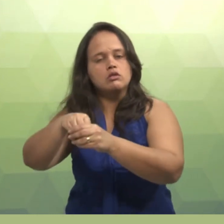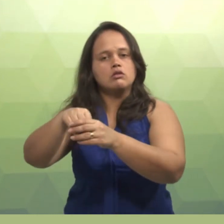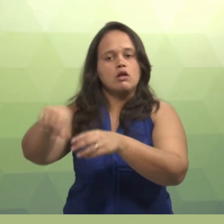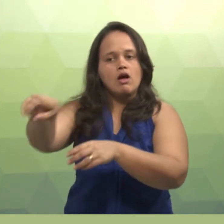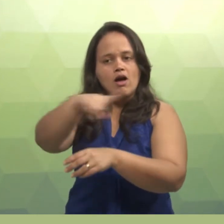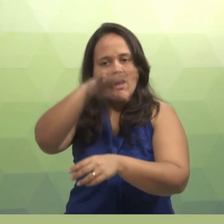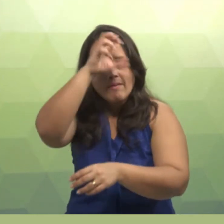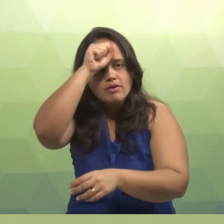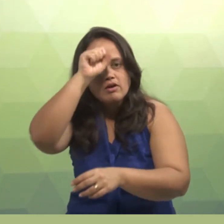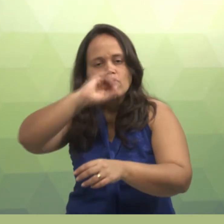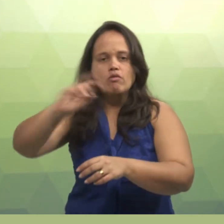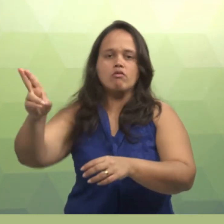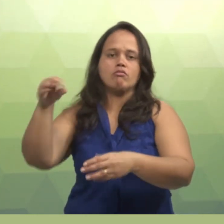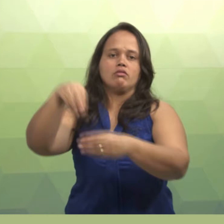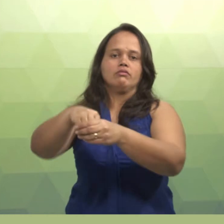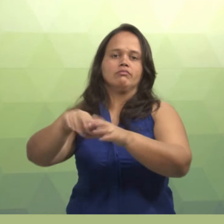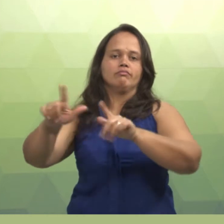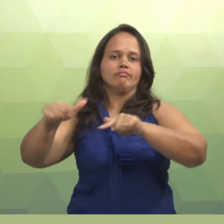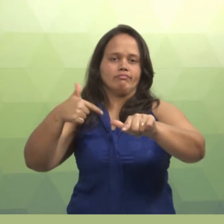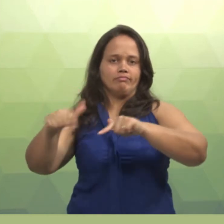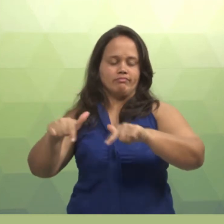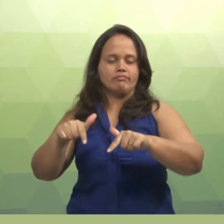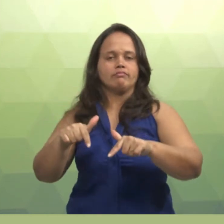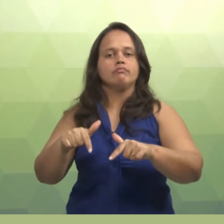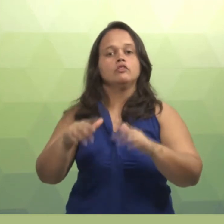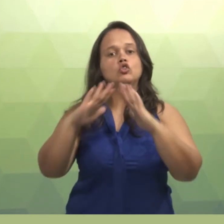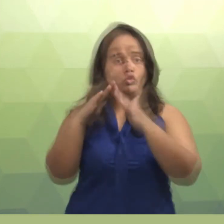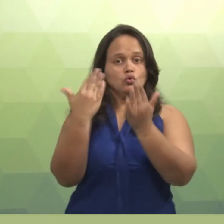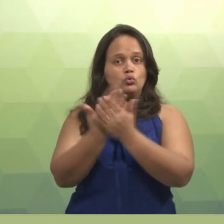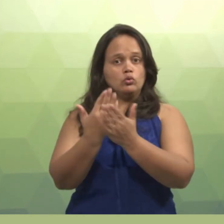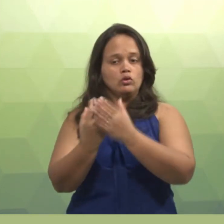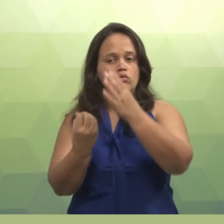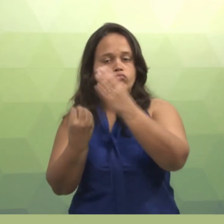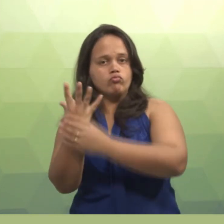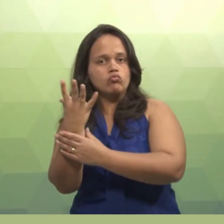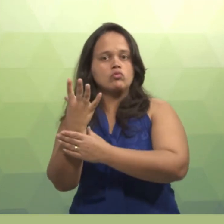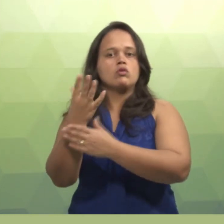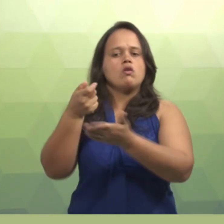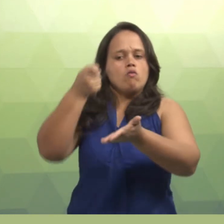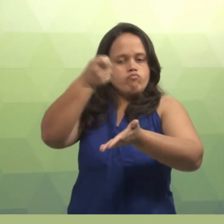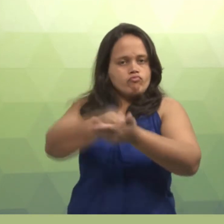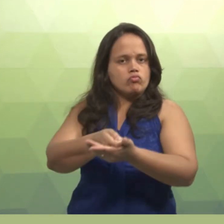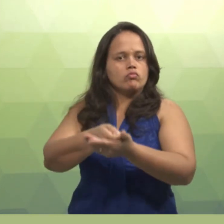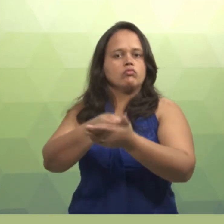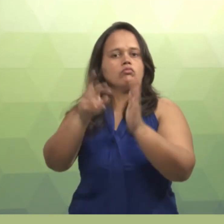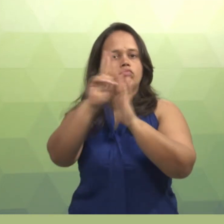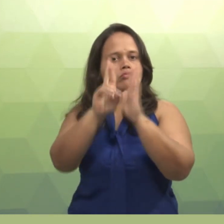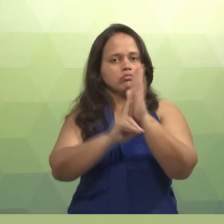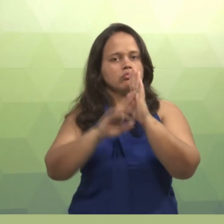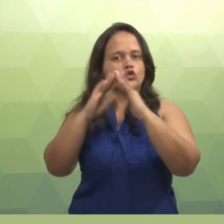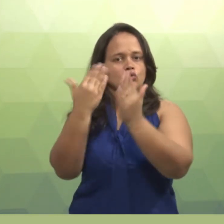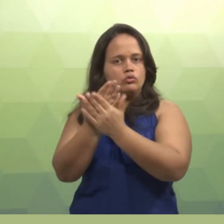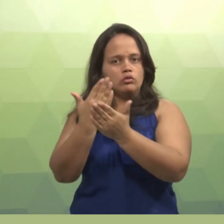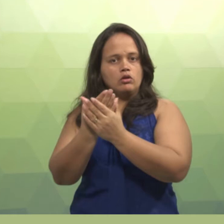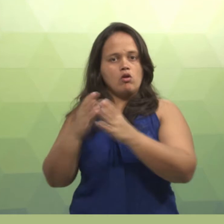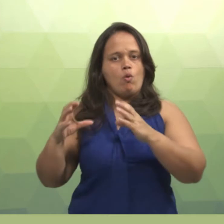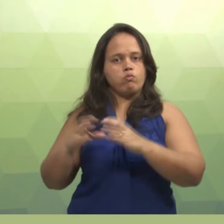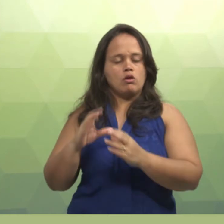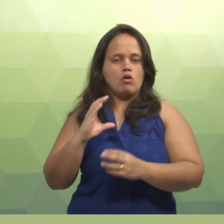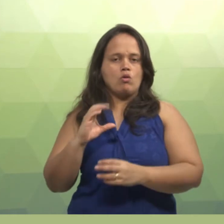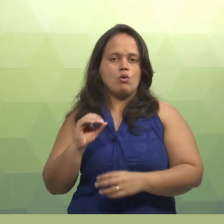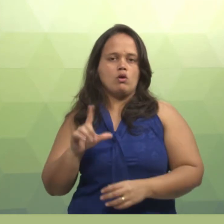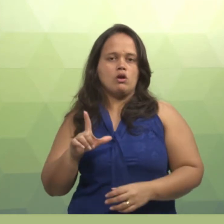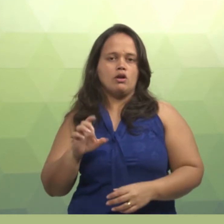seu serviço ou nela trabalham. É a escola que elabora e aprova o seu regimento escolar, através do colegiado